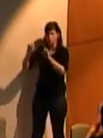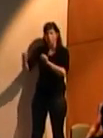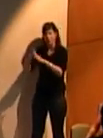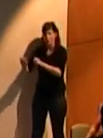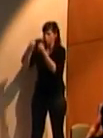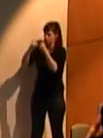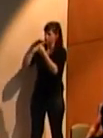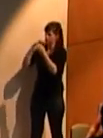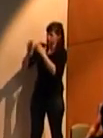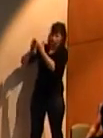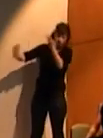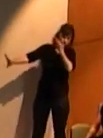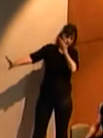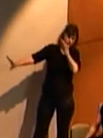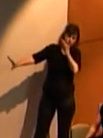de tout ça.